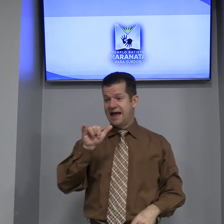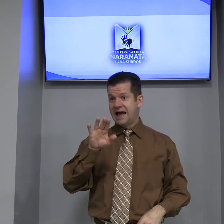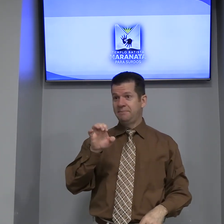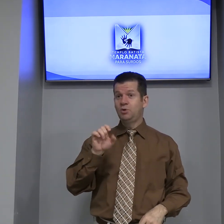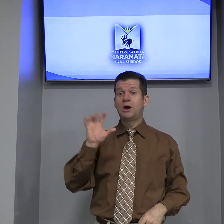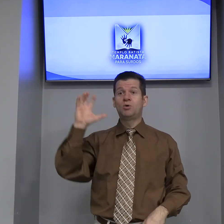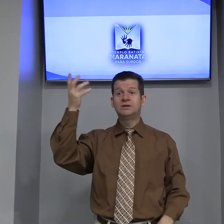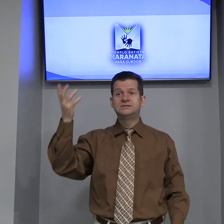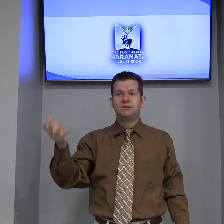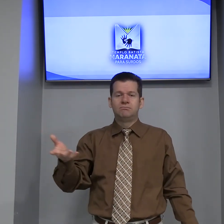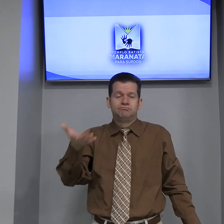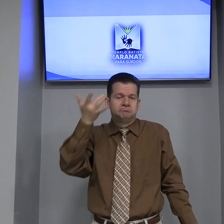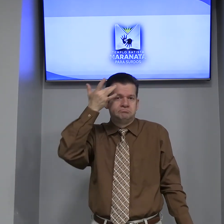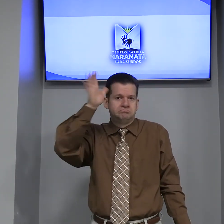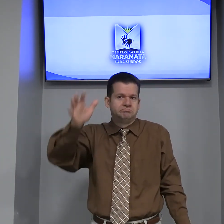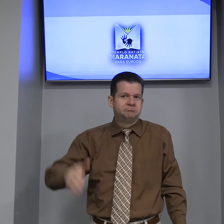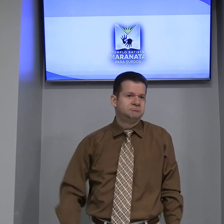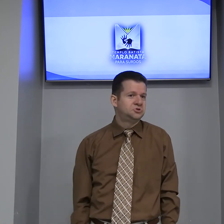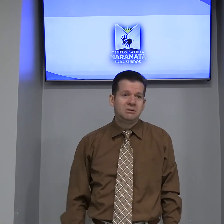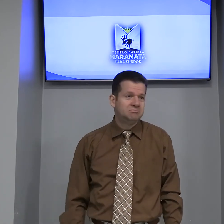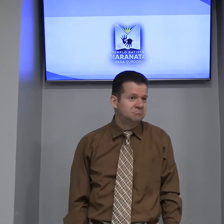Eliabe, o que aconteceu?